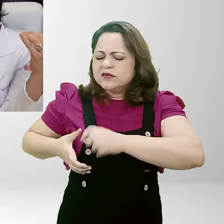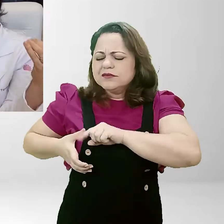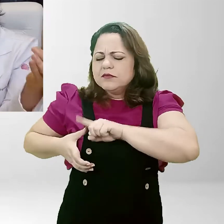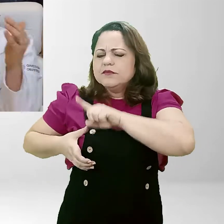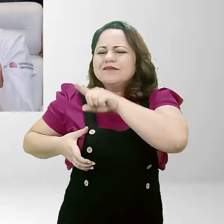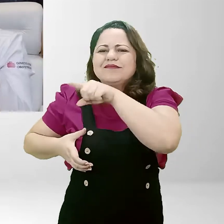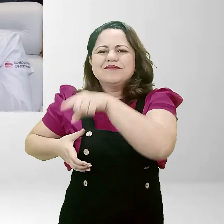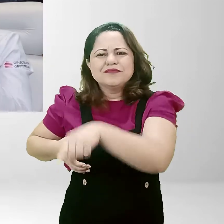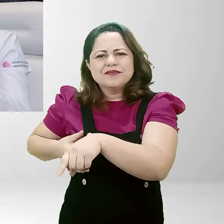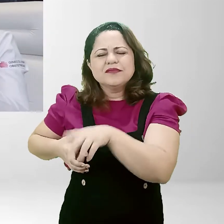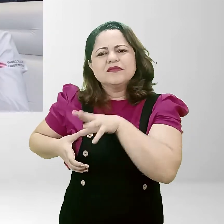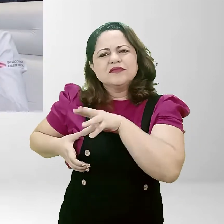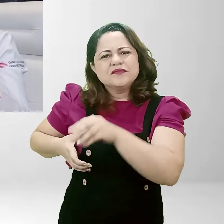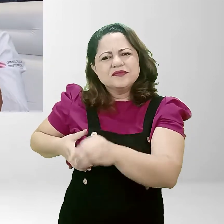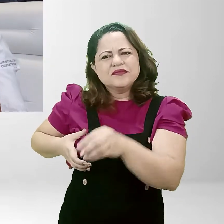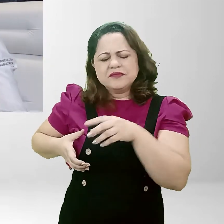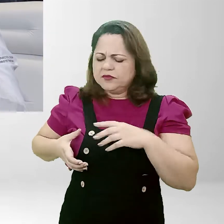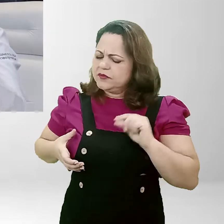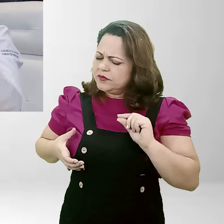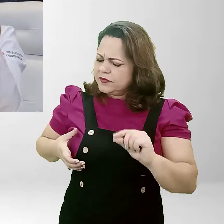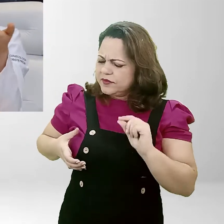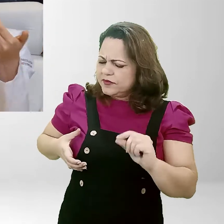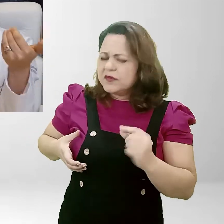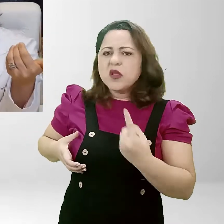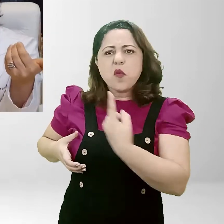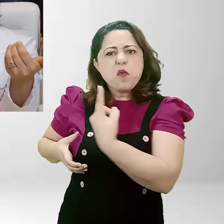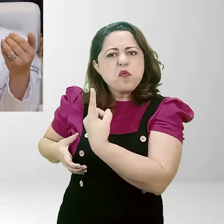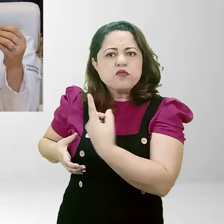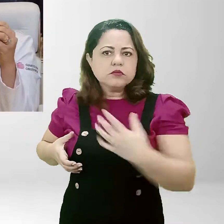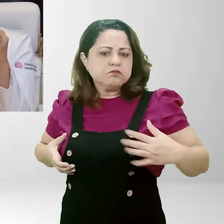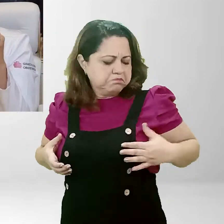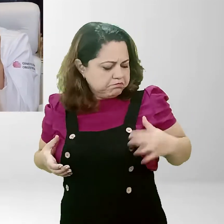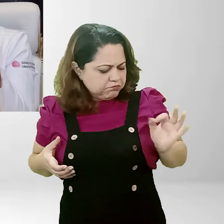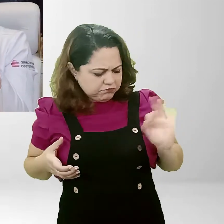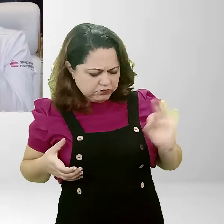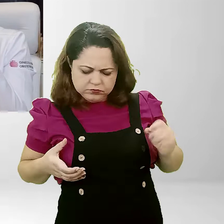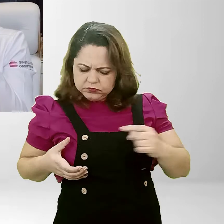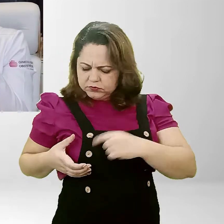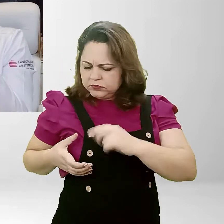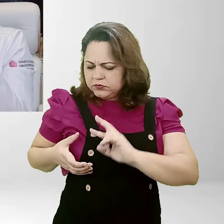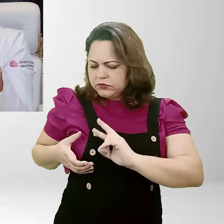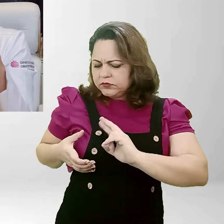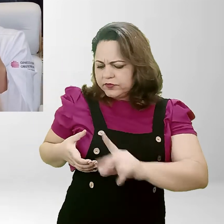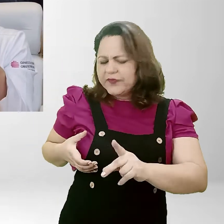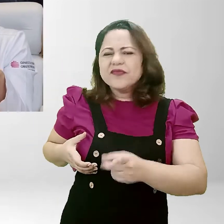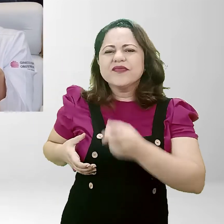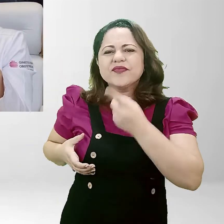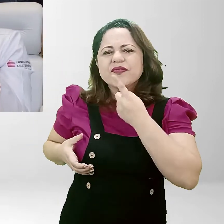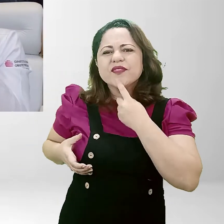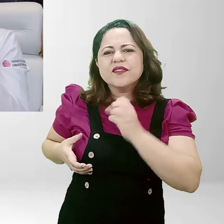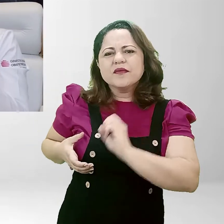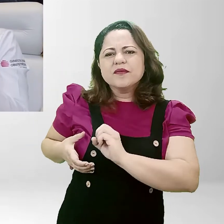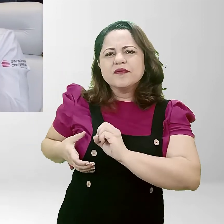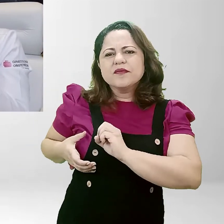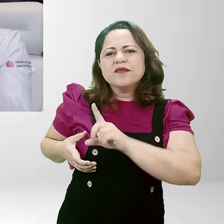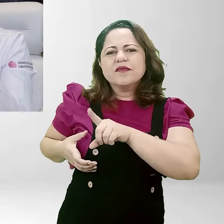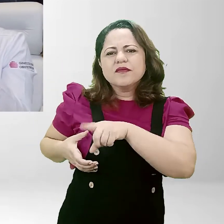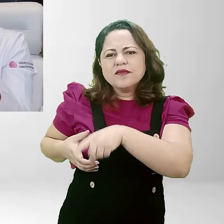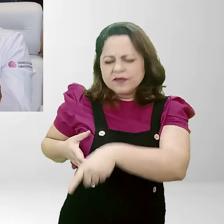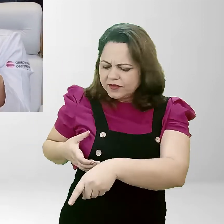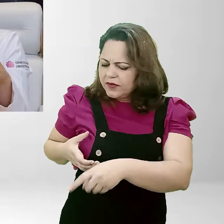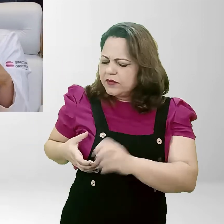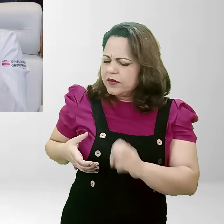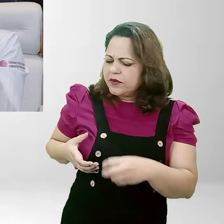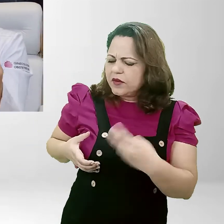de secreção espontânea, geralmente unilateral, tá? Pontual, de cor vermelho vivo,